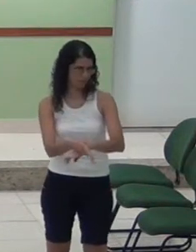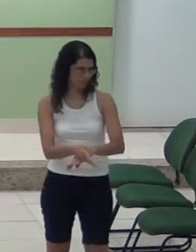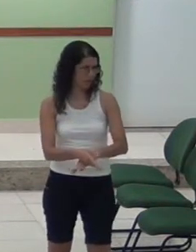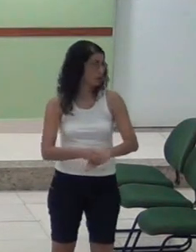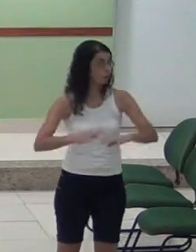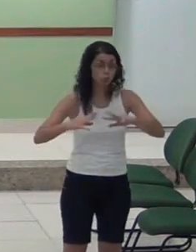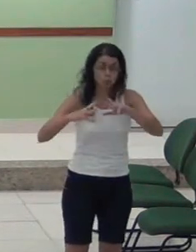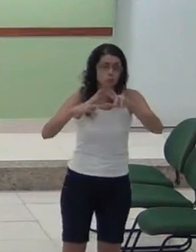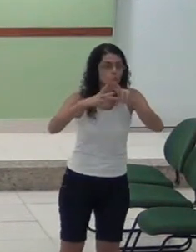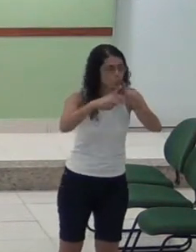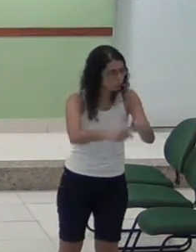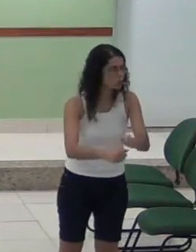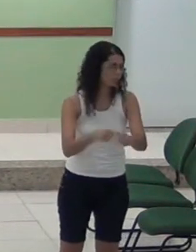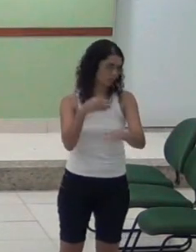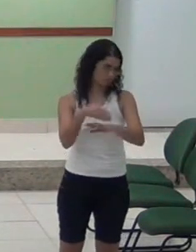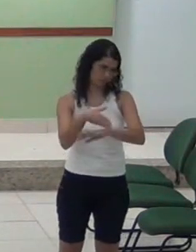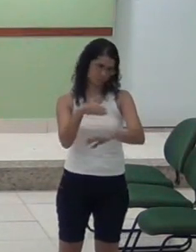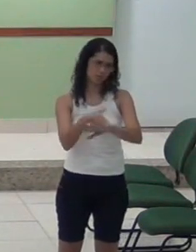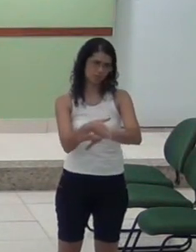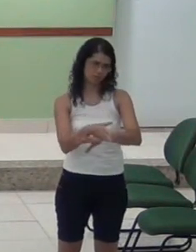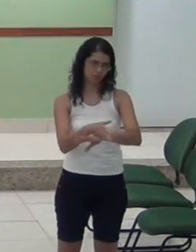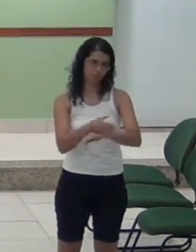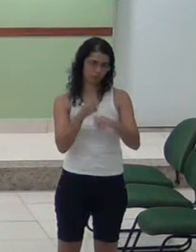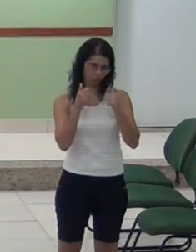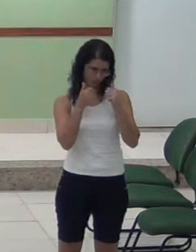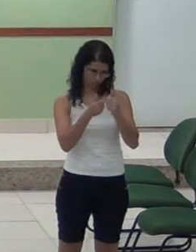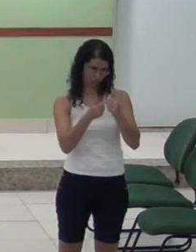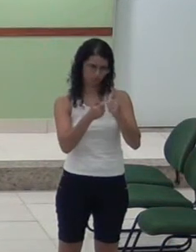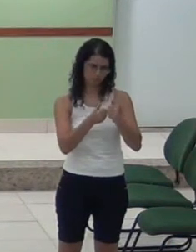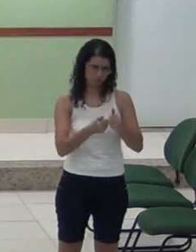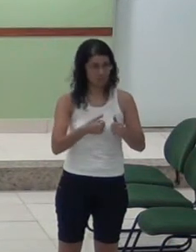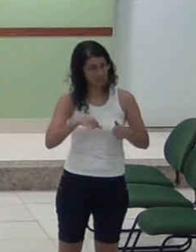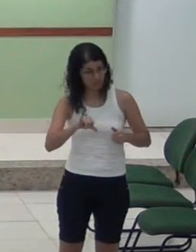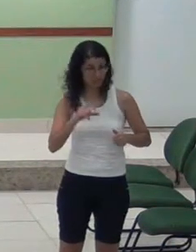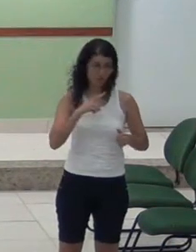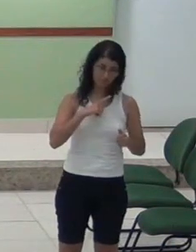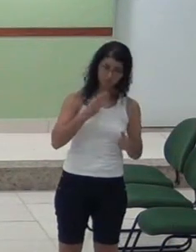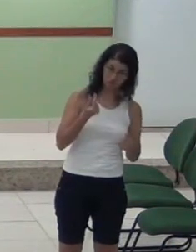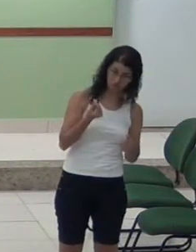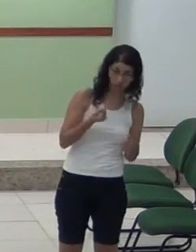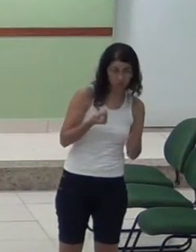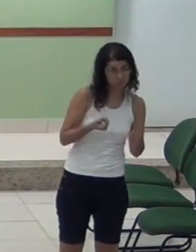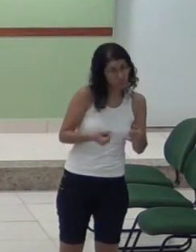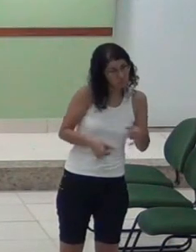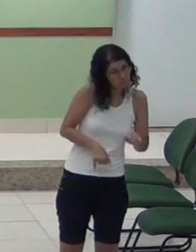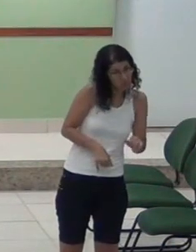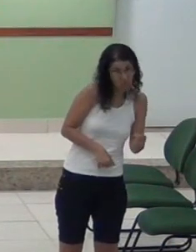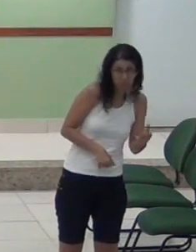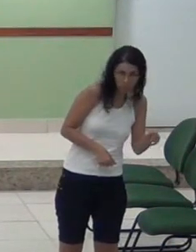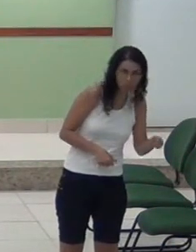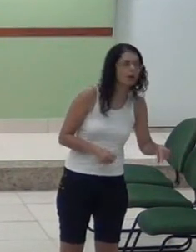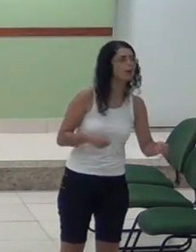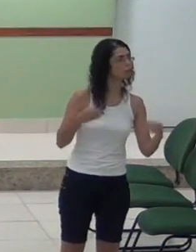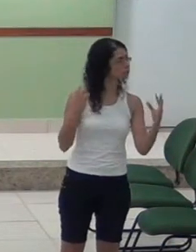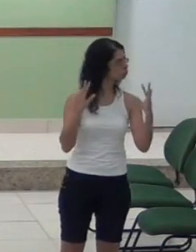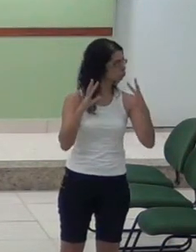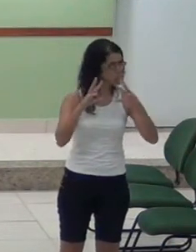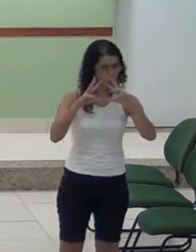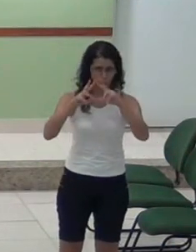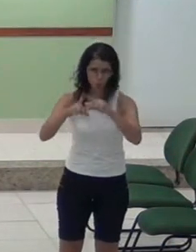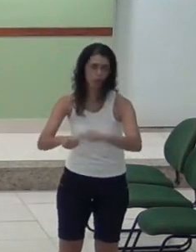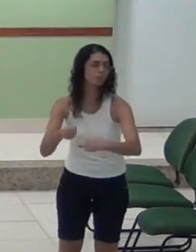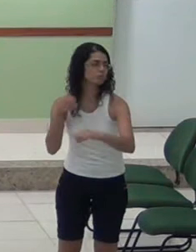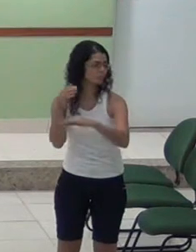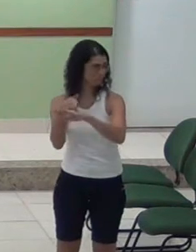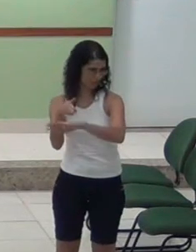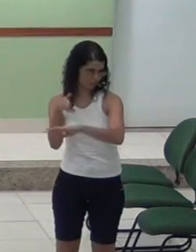Todos podem vir, sem exceção alguma, mas faça a sua inscrição. Também